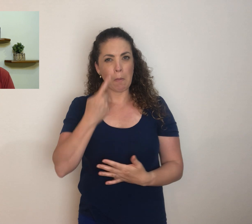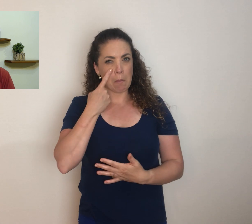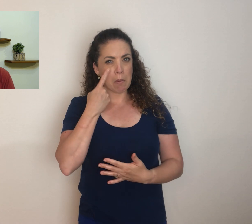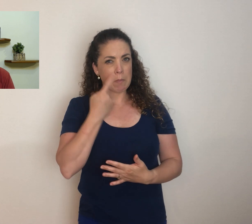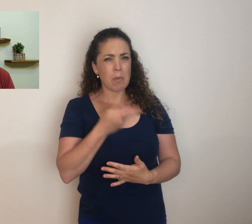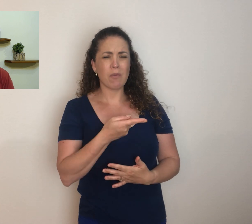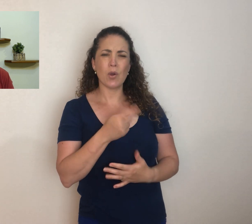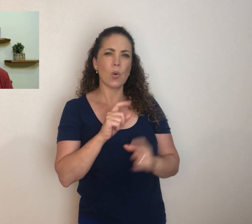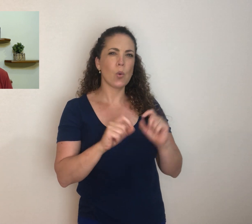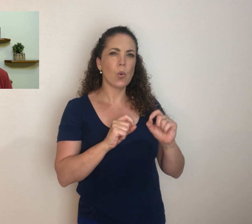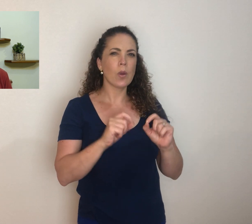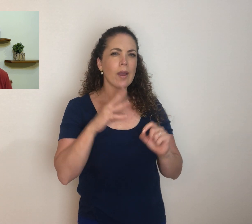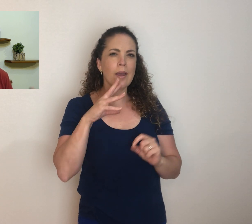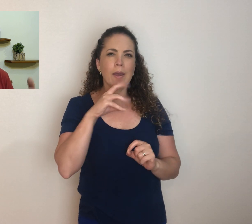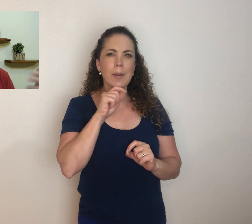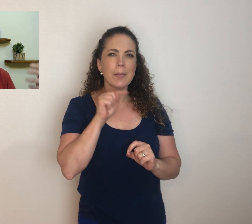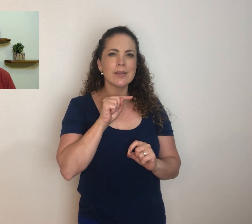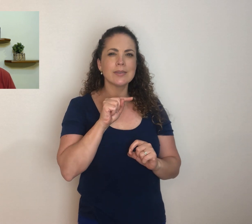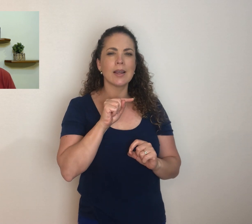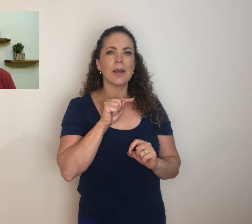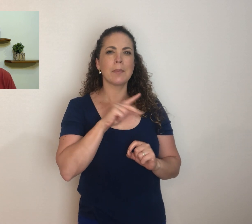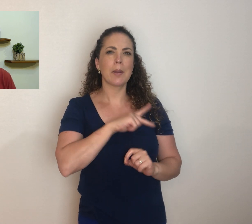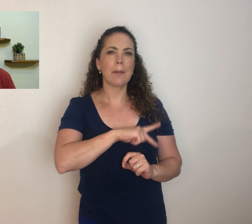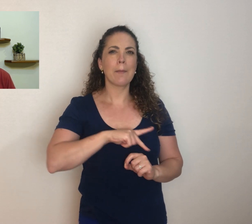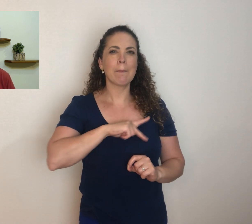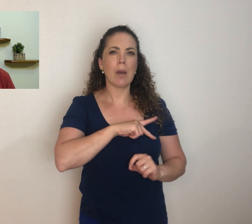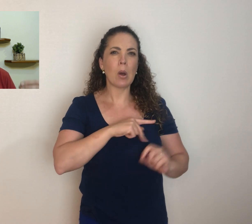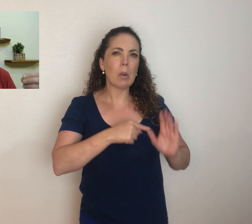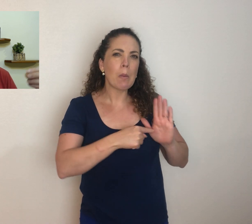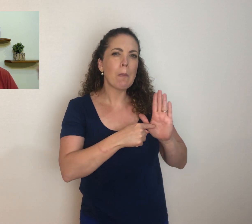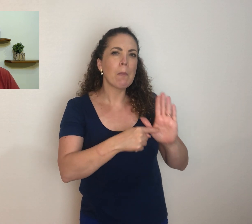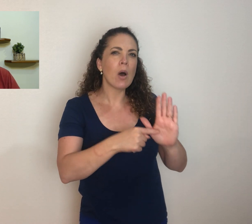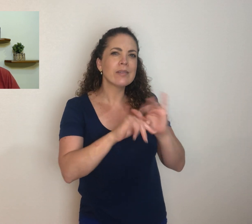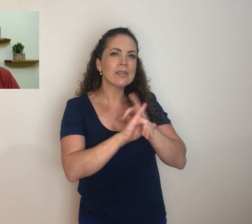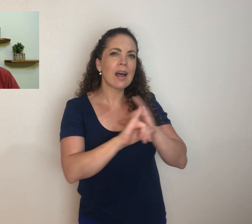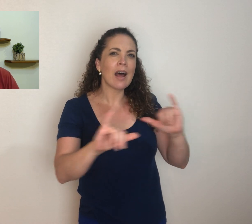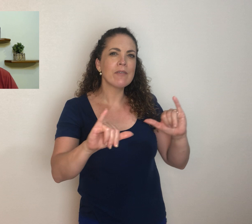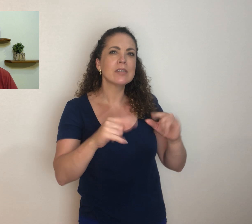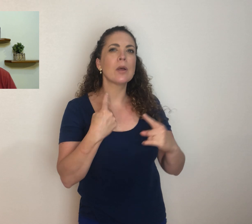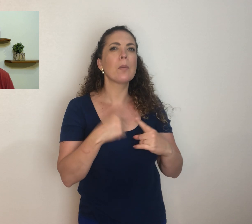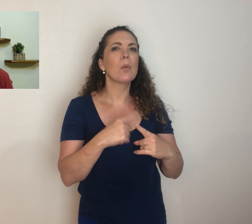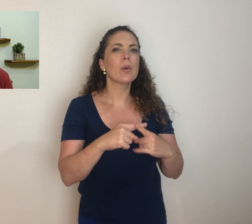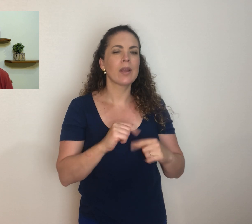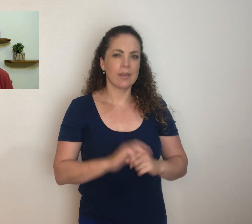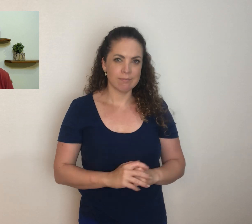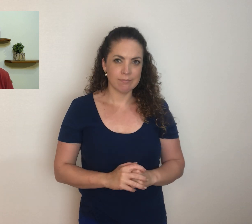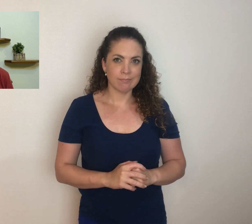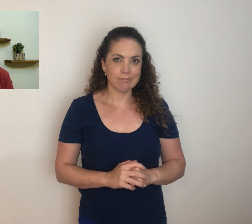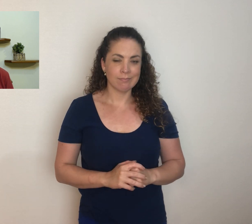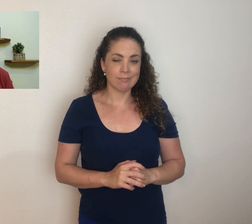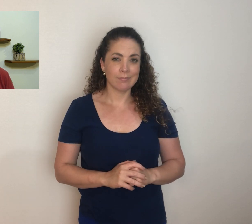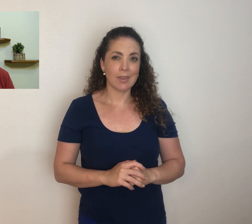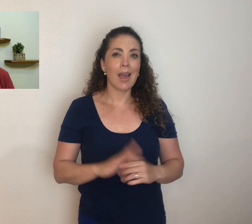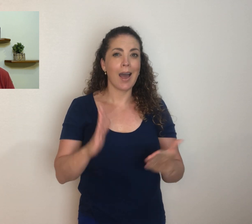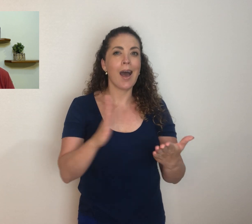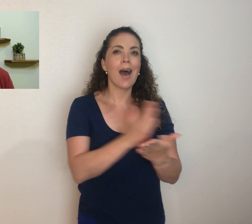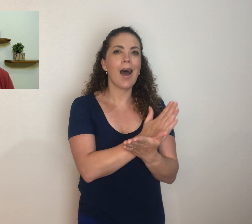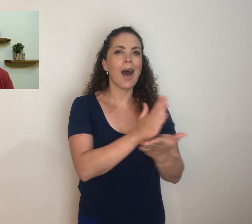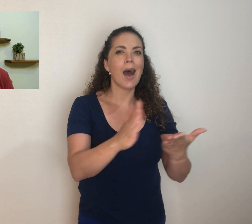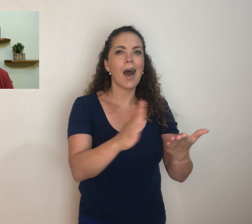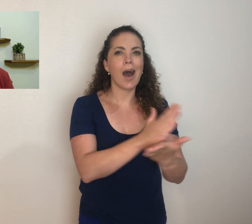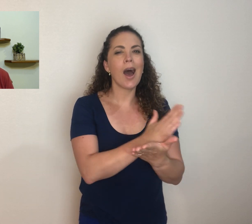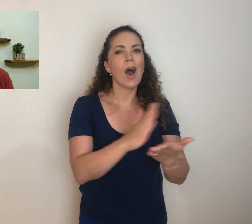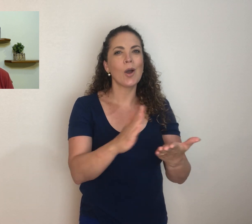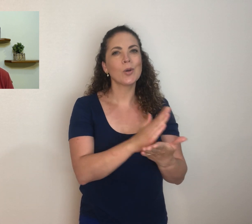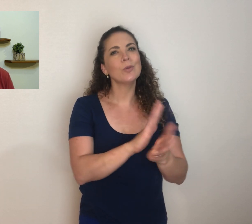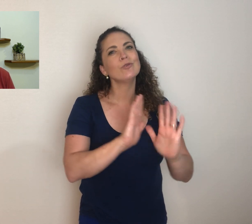naquela época havia pessoas fazendo suposições sobre a chegada do dia do Senhor. E o apóstolo esclarece